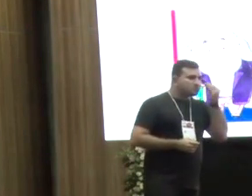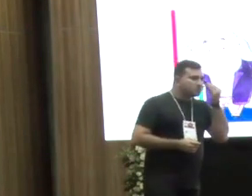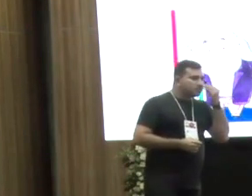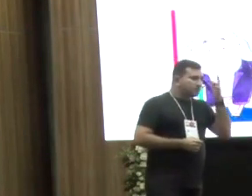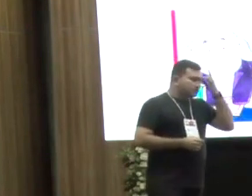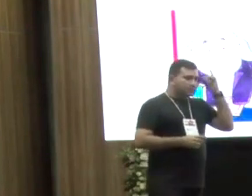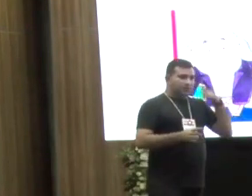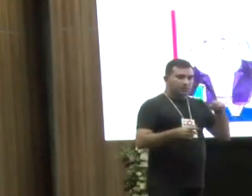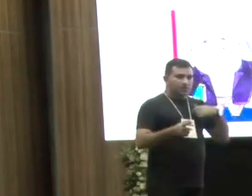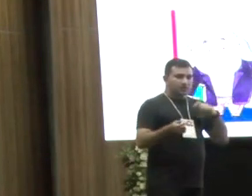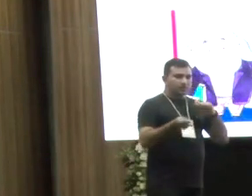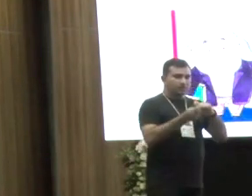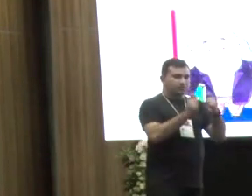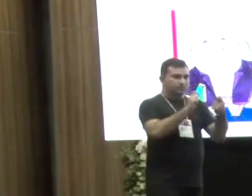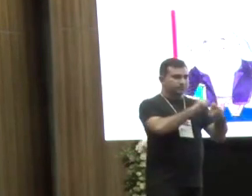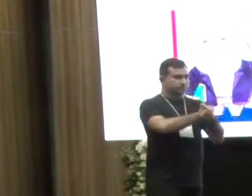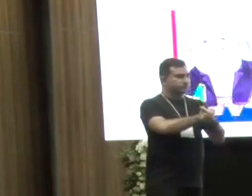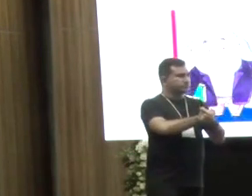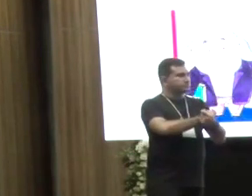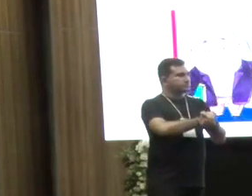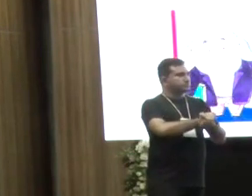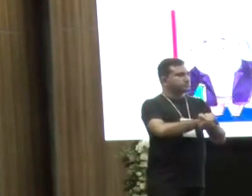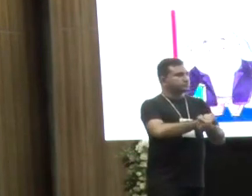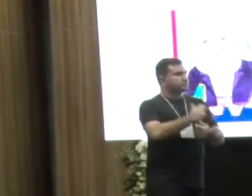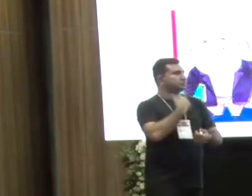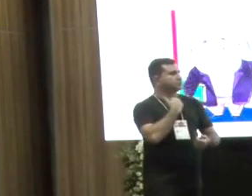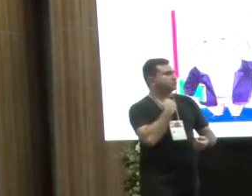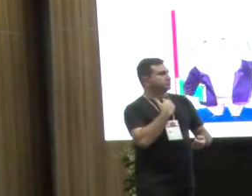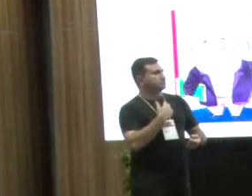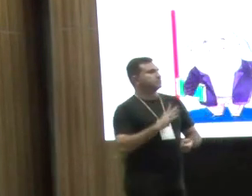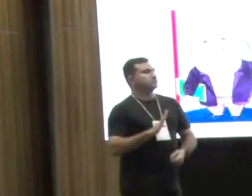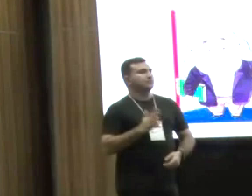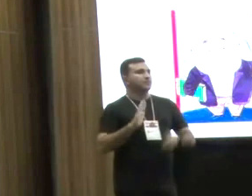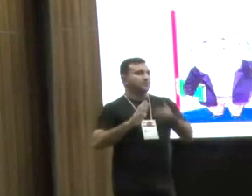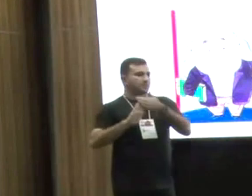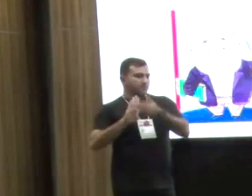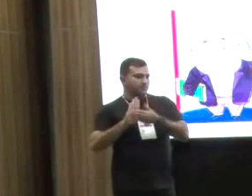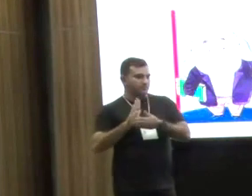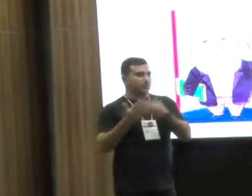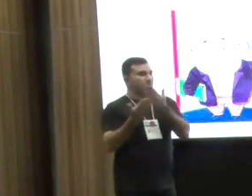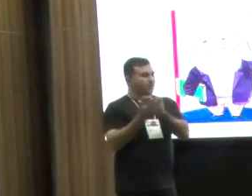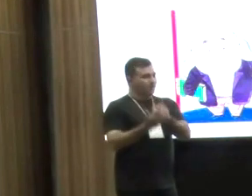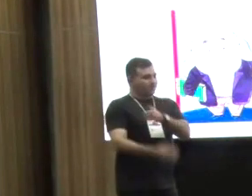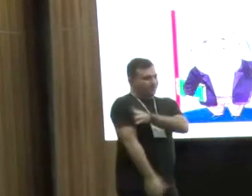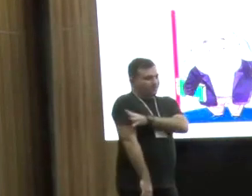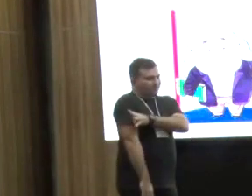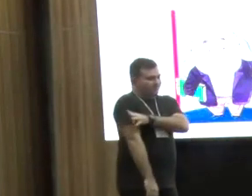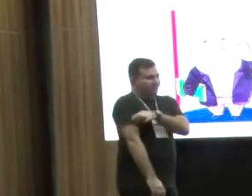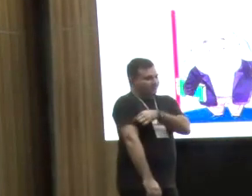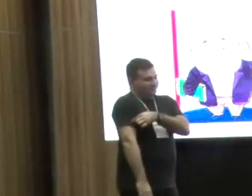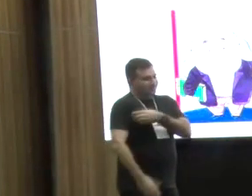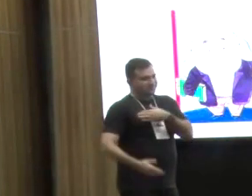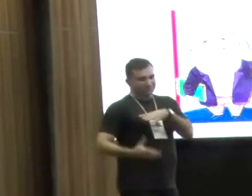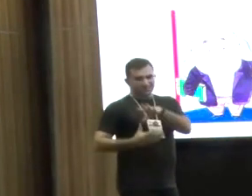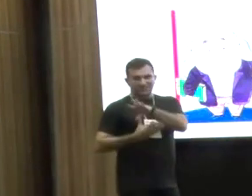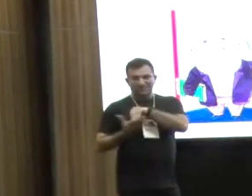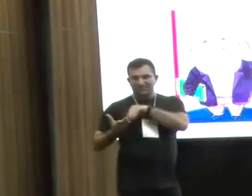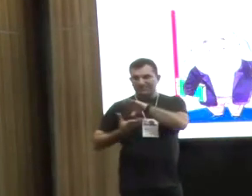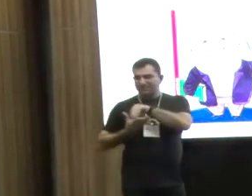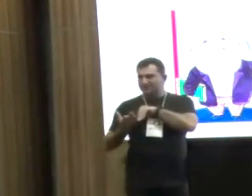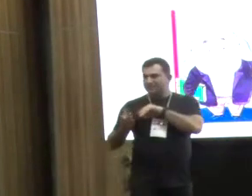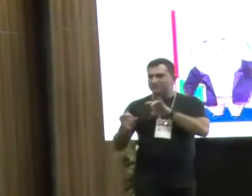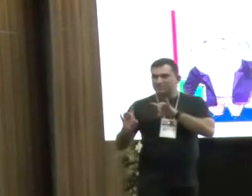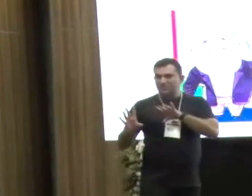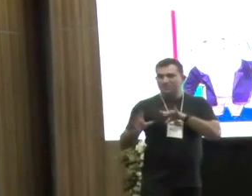simples adaptação. Eu não posso pegar o plano de aula da minha professora de 4ª série e me adaptar a